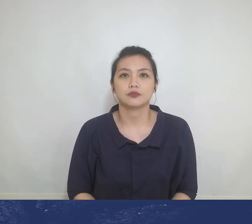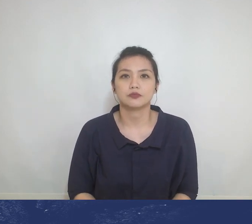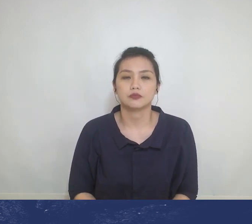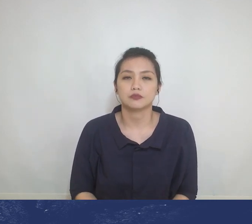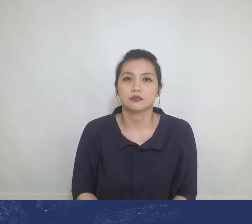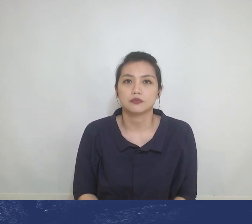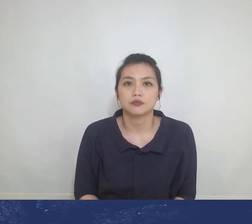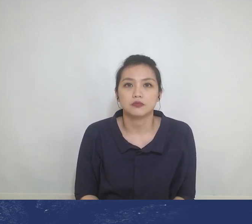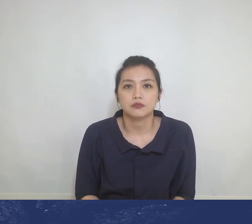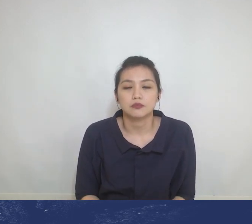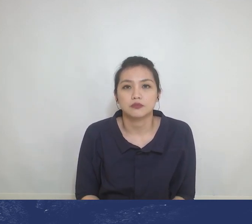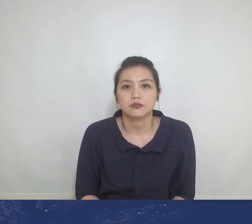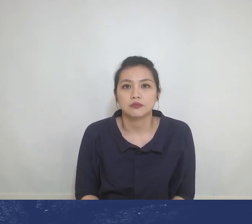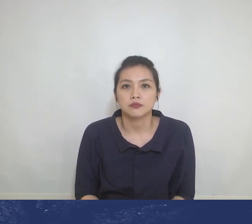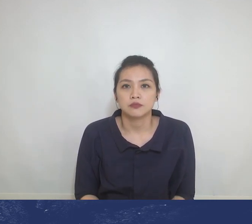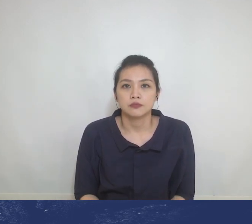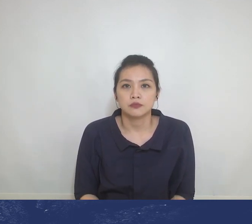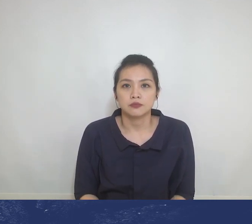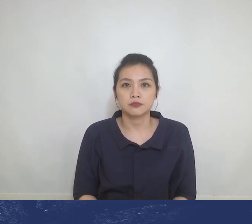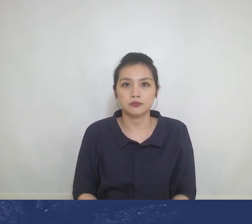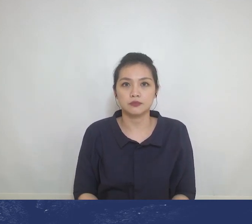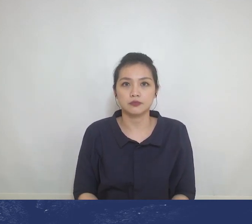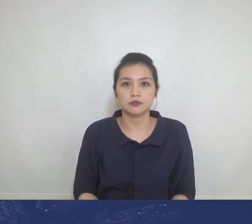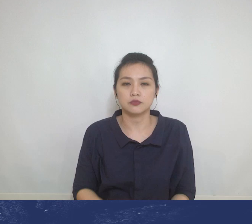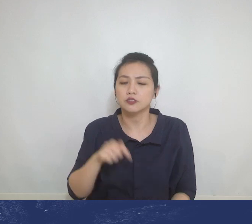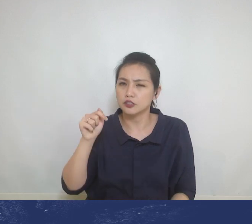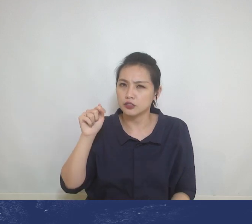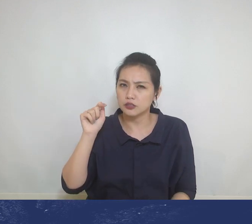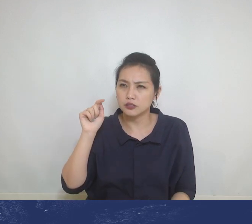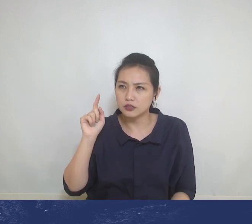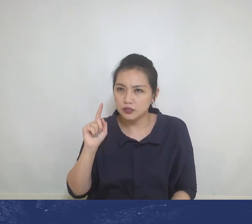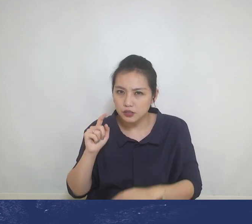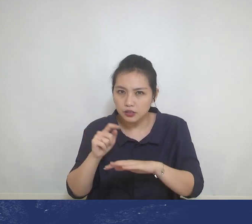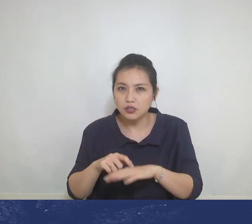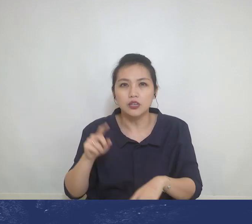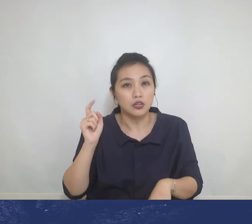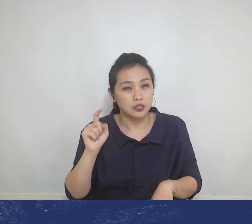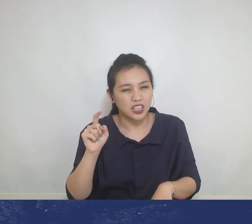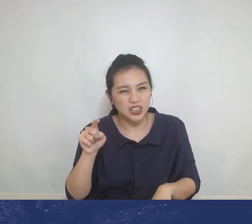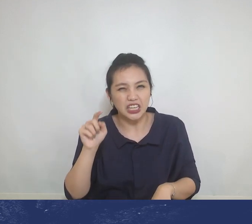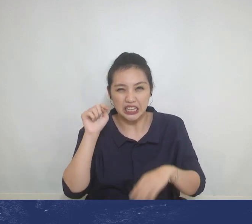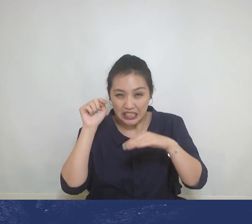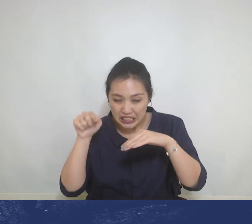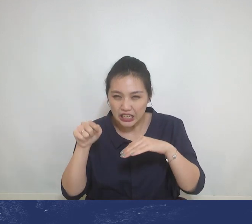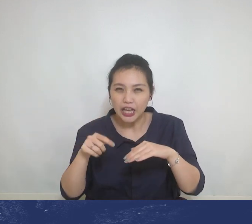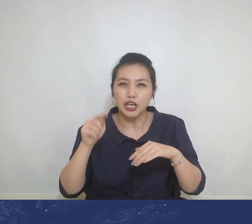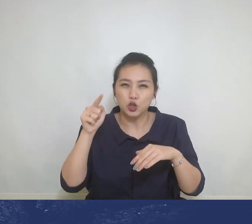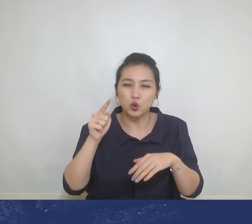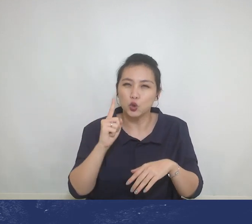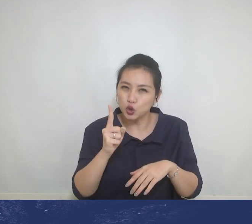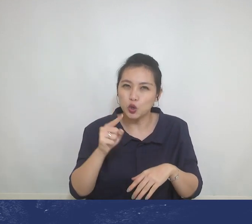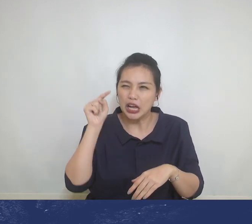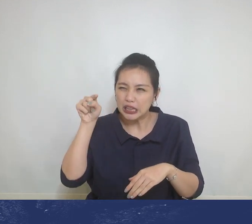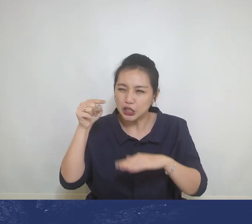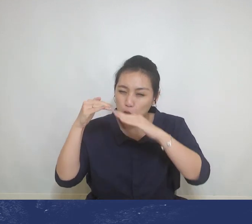perjalanan ini adalah perjalanan di mana ini di titik inilah kehidupan Yakub itu benar-benar di titik terbawahnya. Ini benar-benar